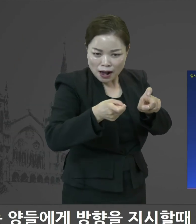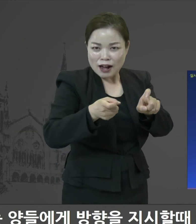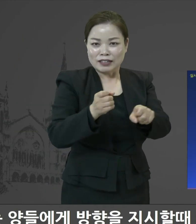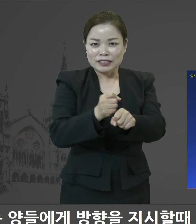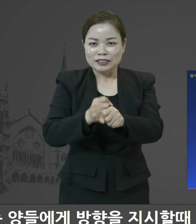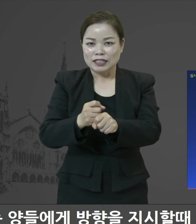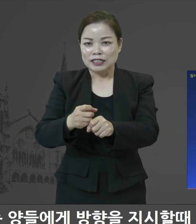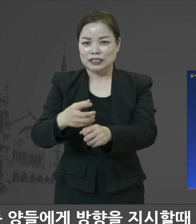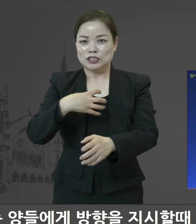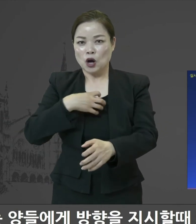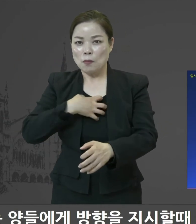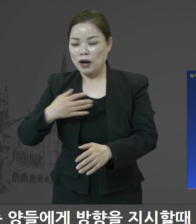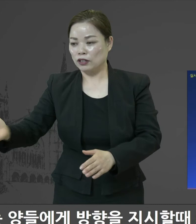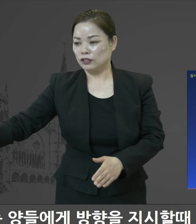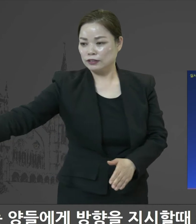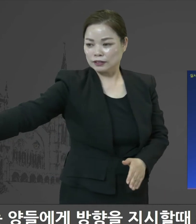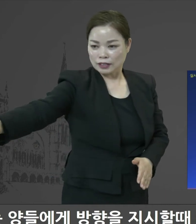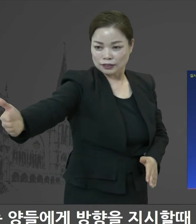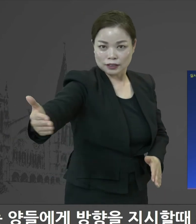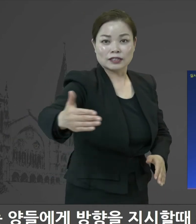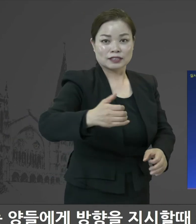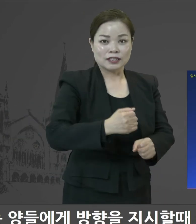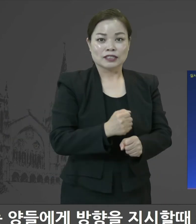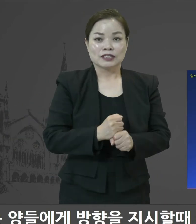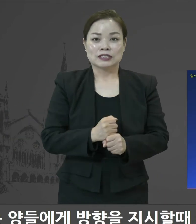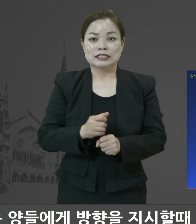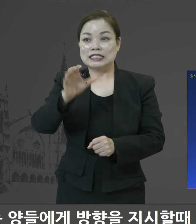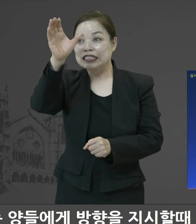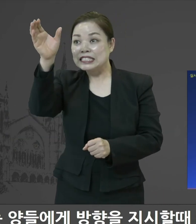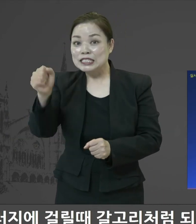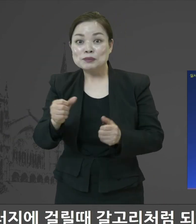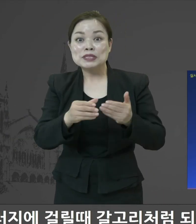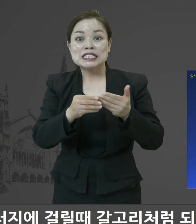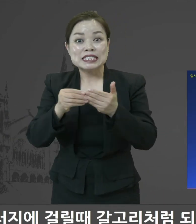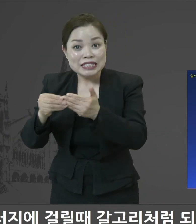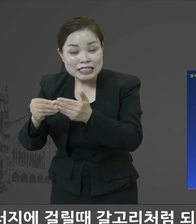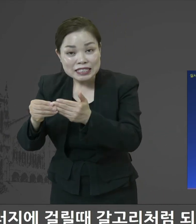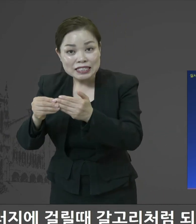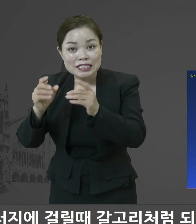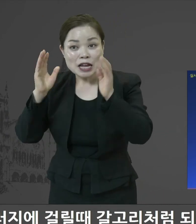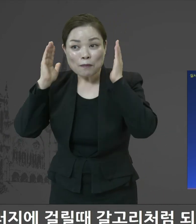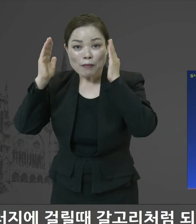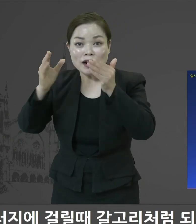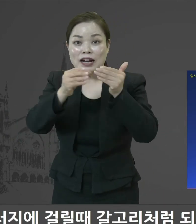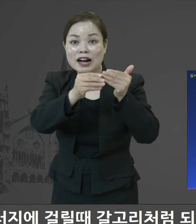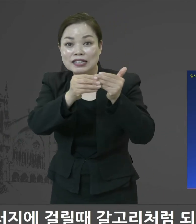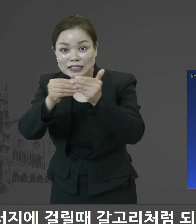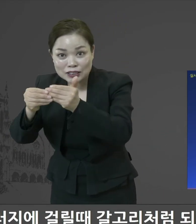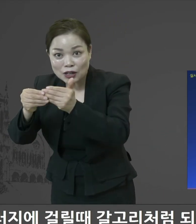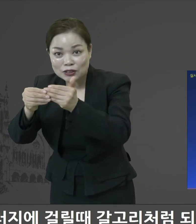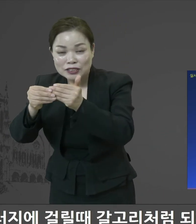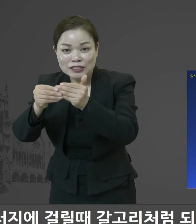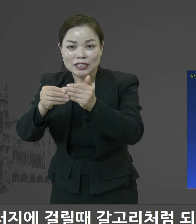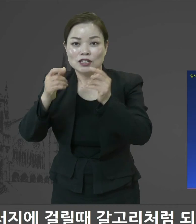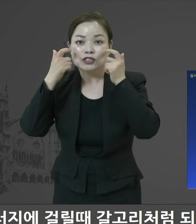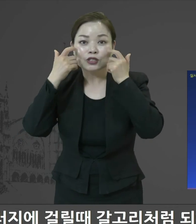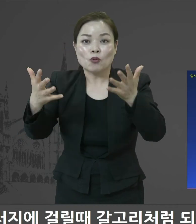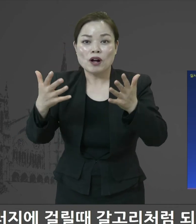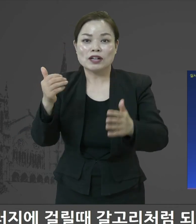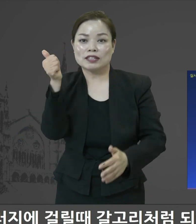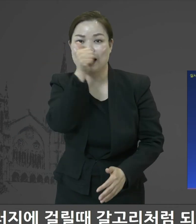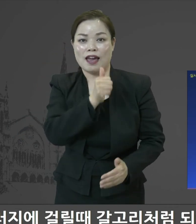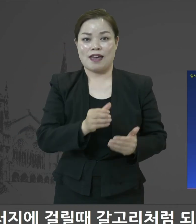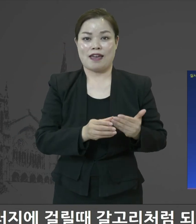지팡이와 막대기는 서로 다른 역할을 하였습니다. 지팡이는 인도합니다. 방향을 제시합니다. 가야 할 때와 서야 할 때를 정확하게